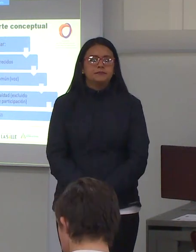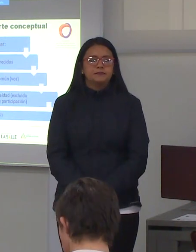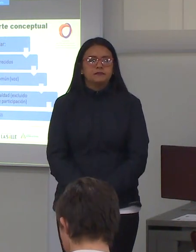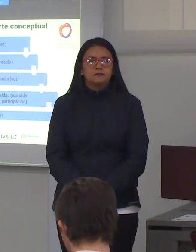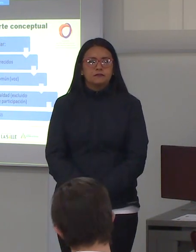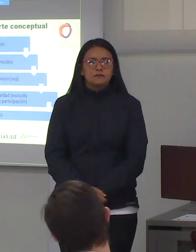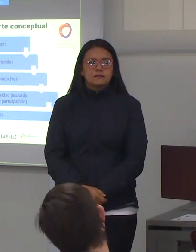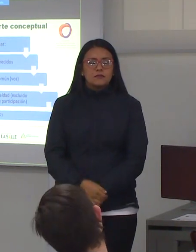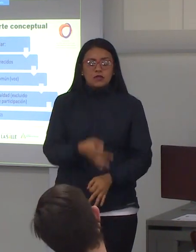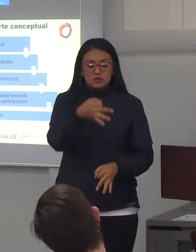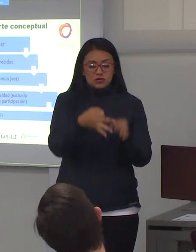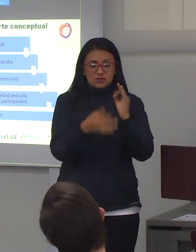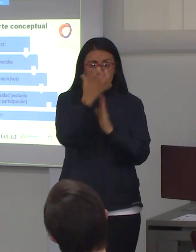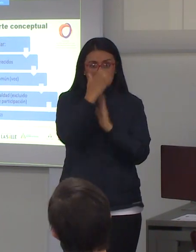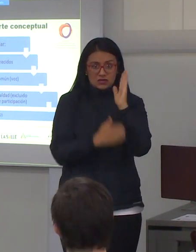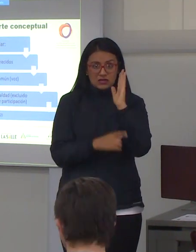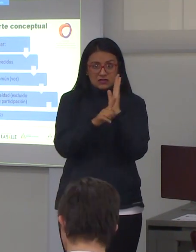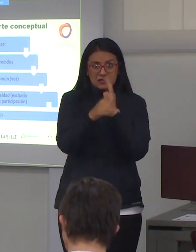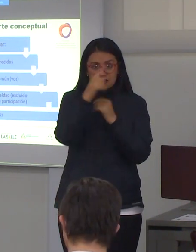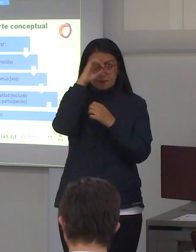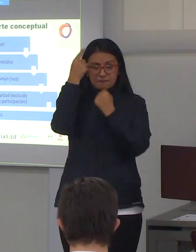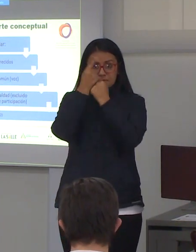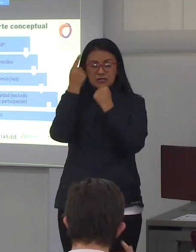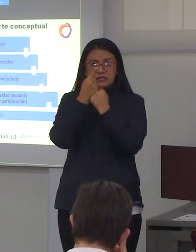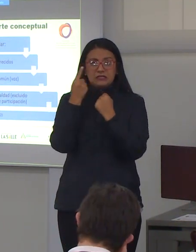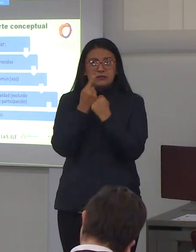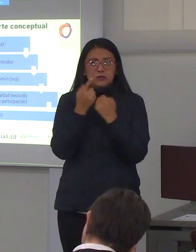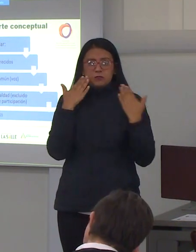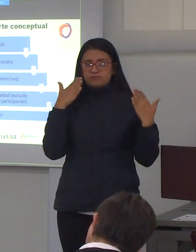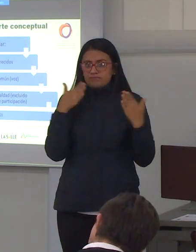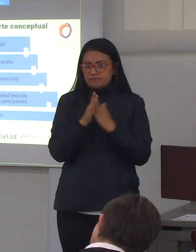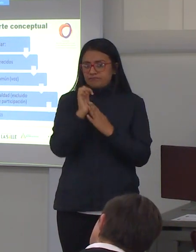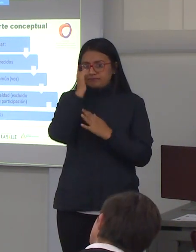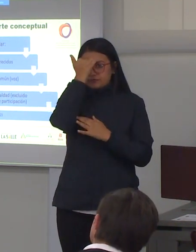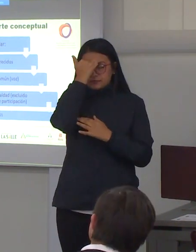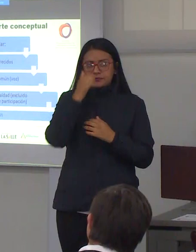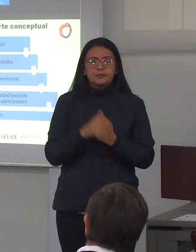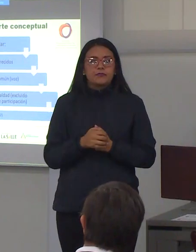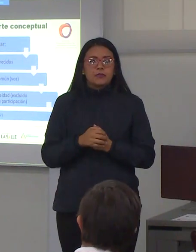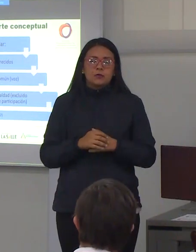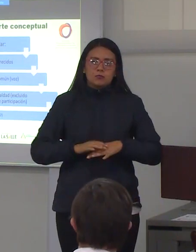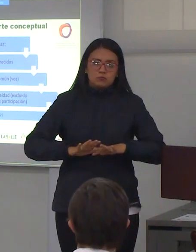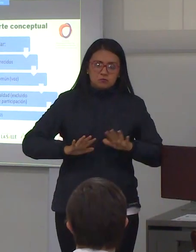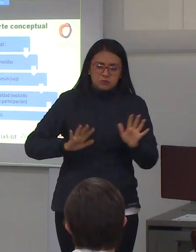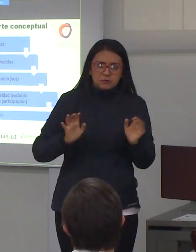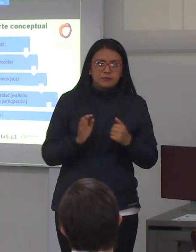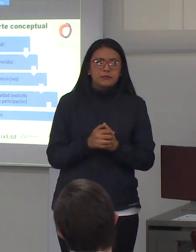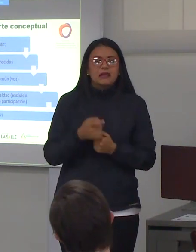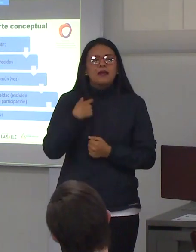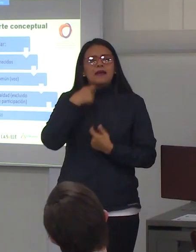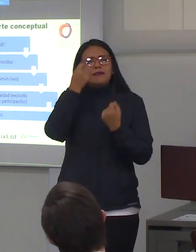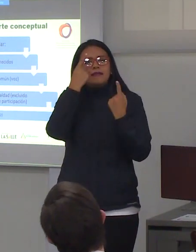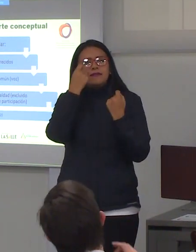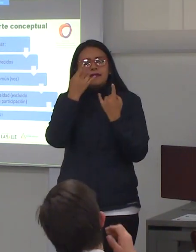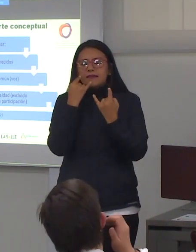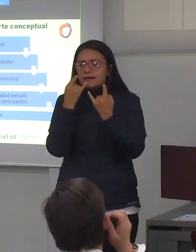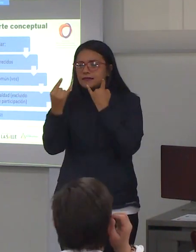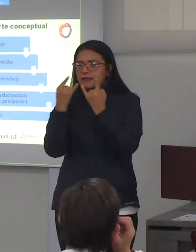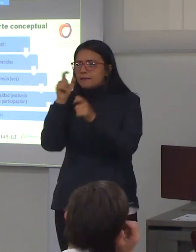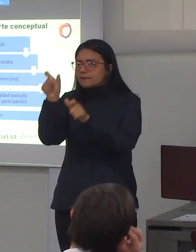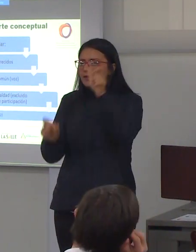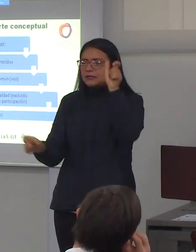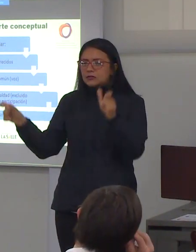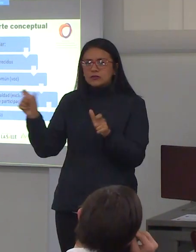La justicia curricular tiene unos principios que son fundamentales y es, bueno, entender los intereses de los menos